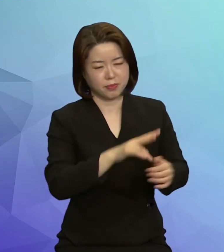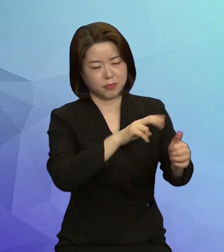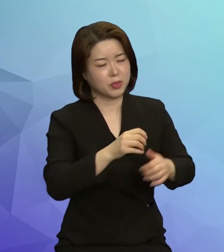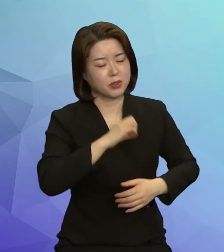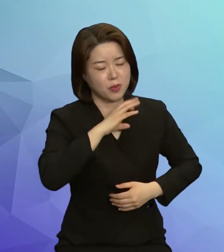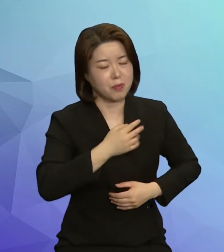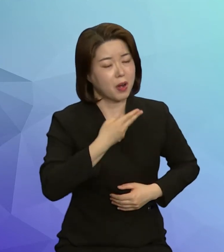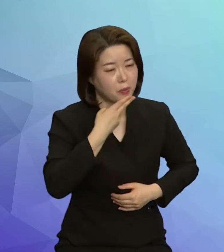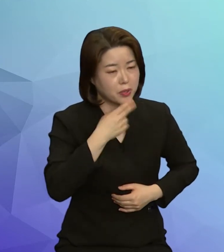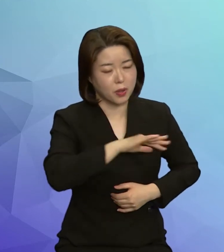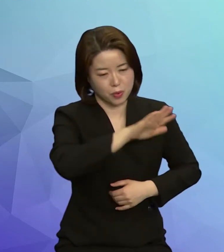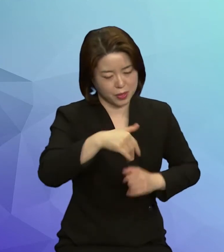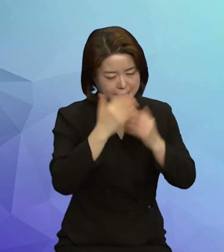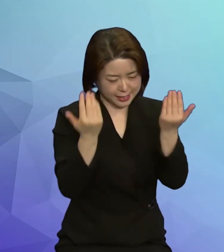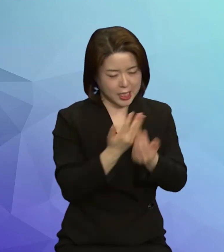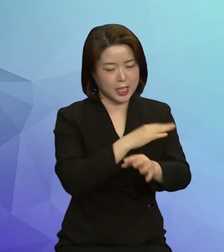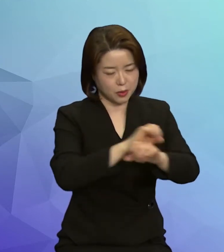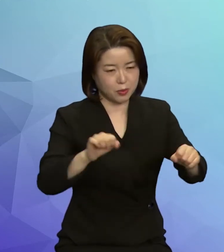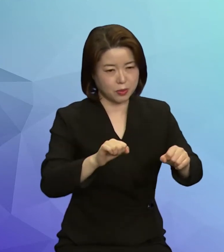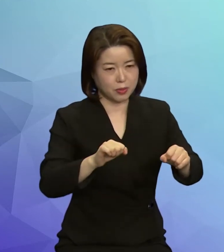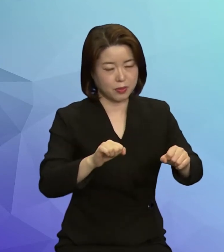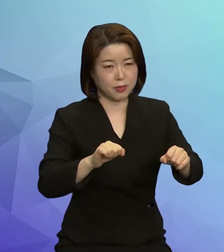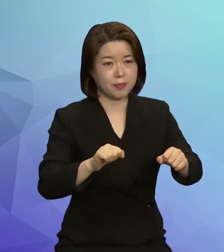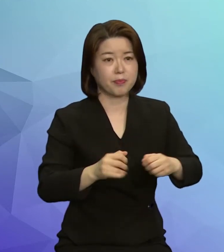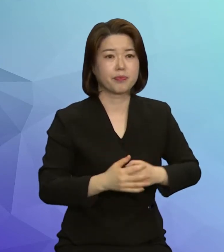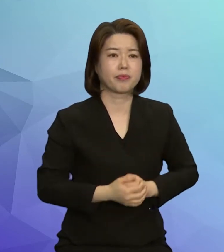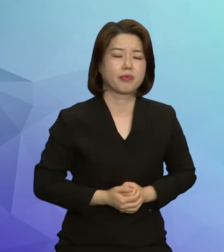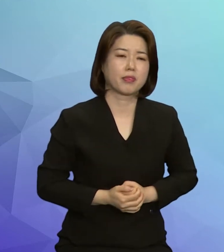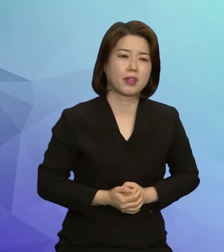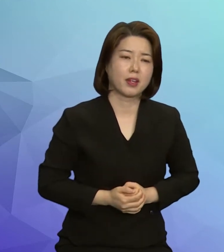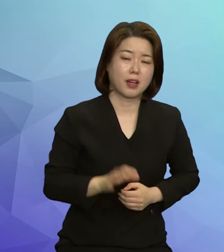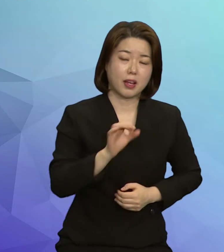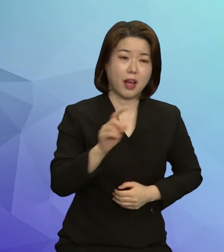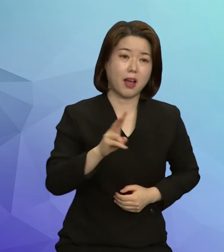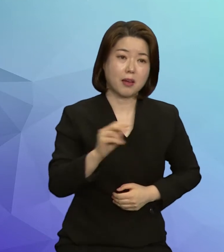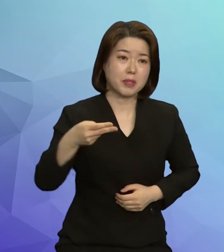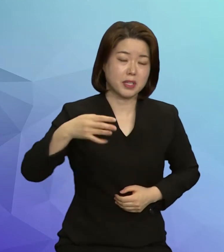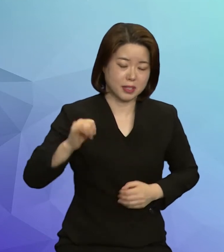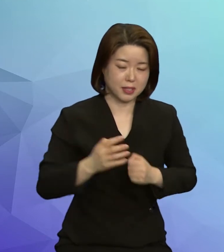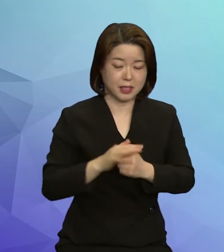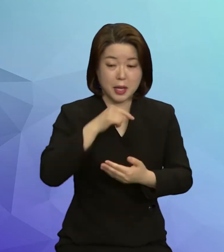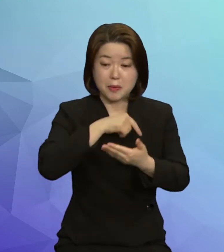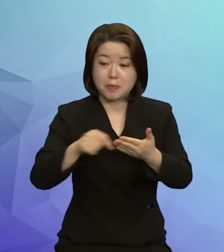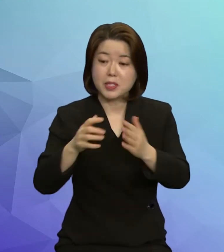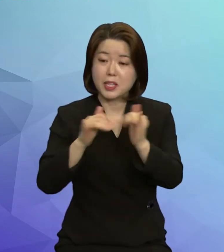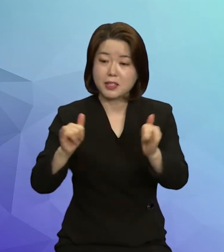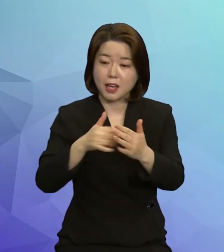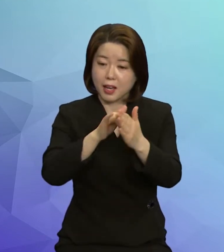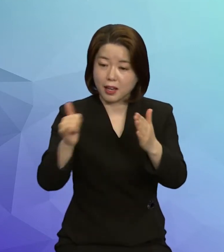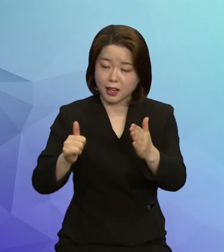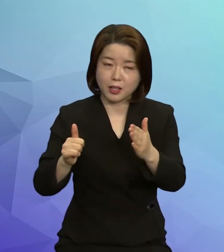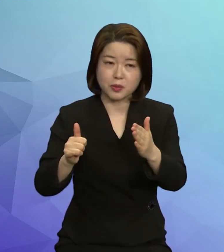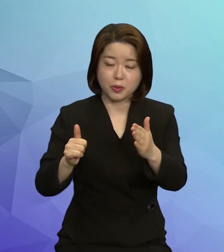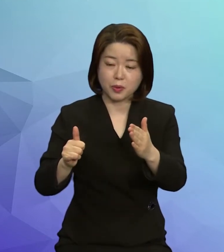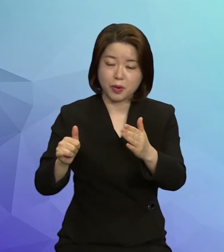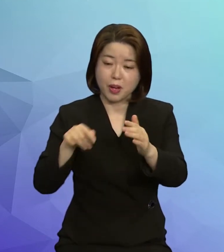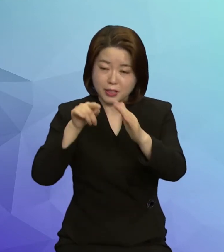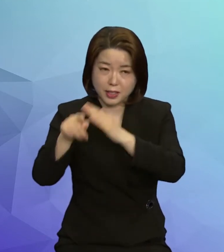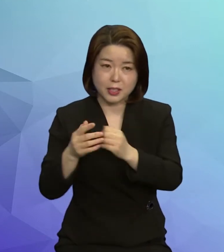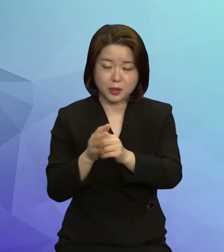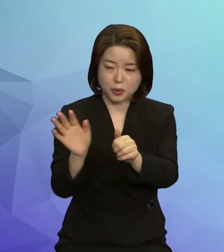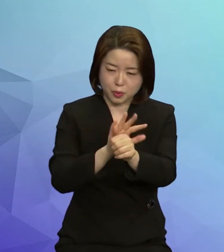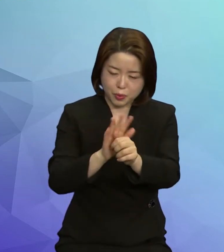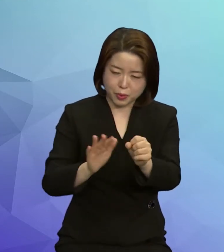우리는 이미 다 용서했습니다. 그 아미시 마을 사람들이 그 피해자의 가족의 집을 찾아가서